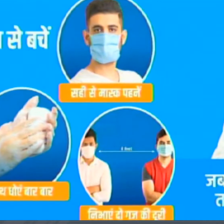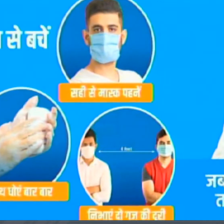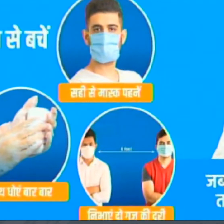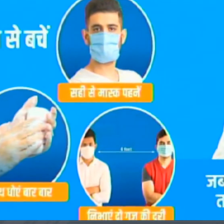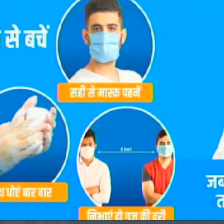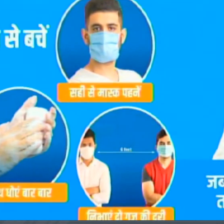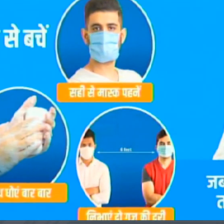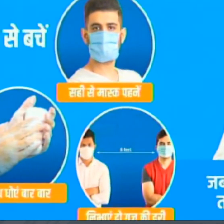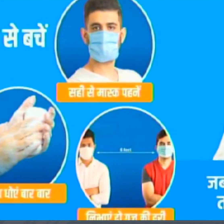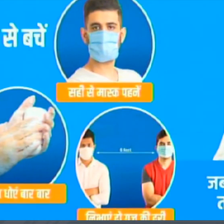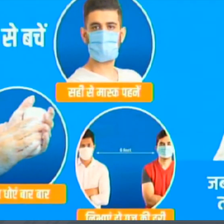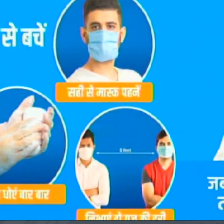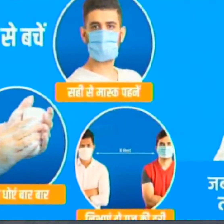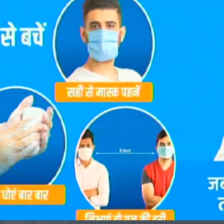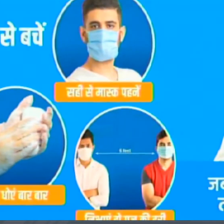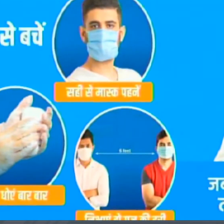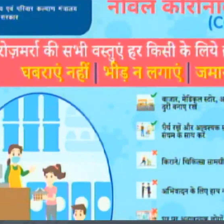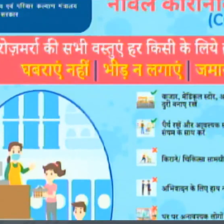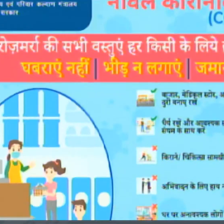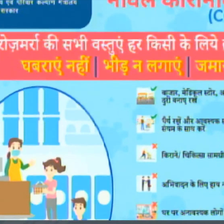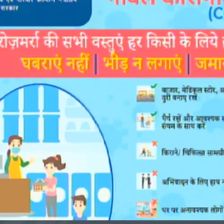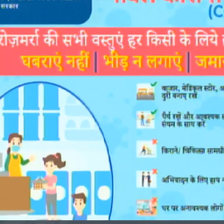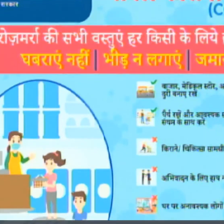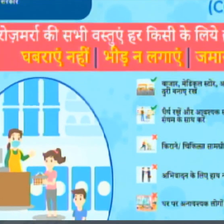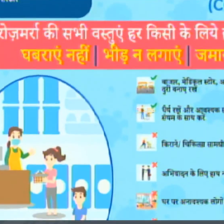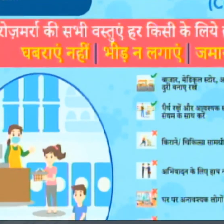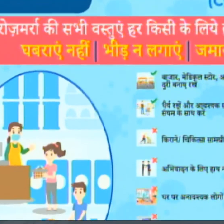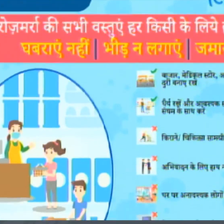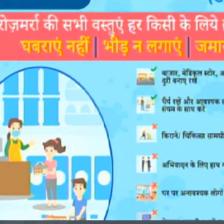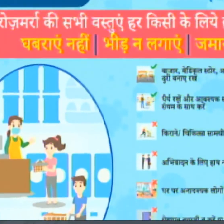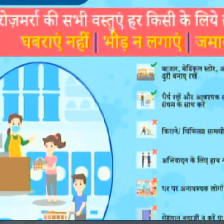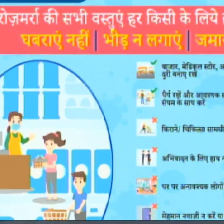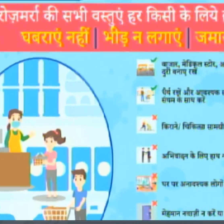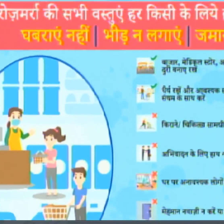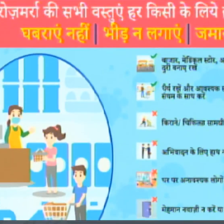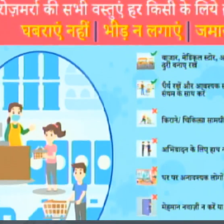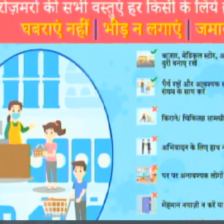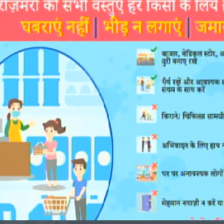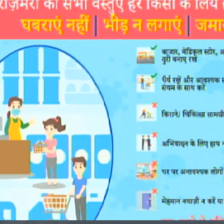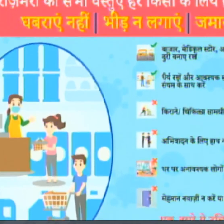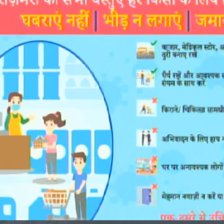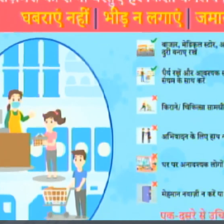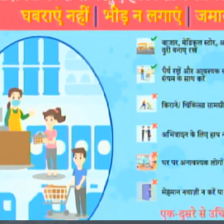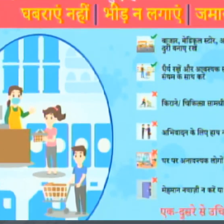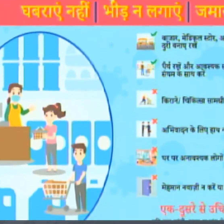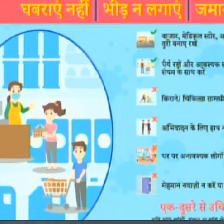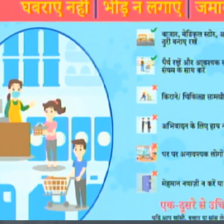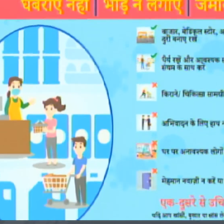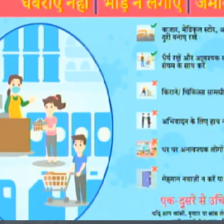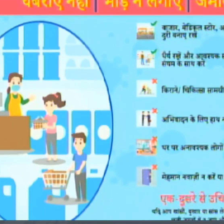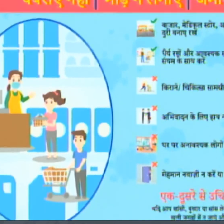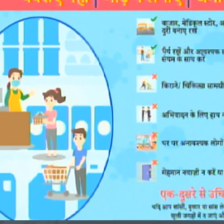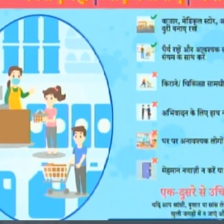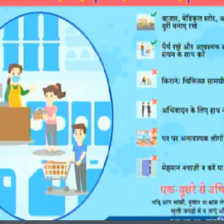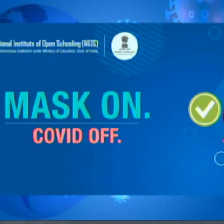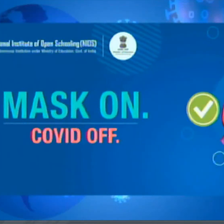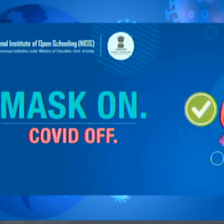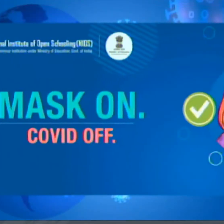दवाई नहीं तब तक ढलाई नहीं। सरकार द्वारा जारी आदेशों का पालन करना जिम्मेदारी है हमारी। मास्क